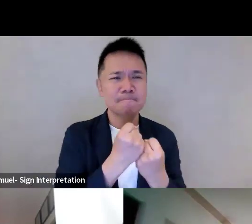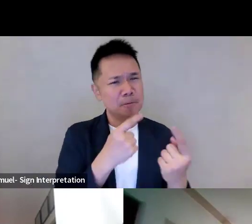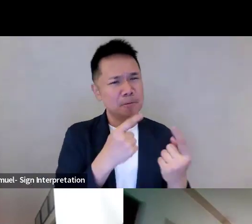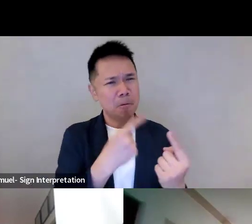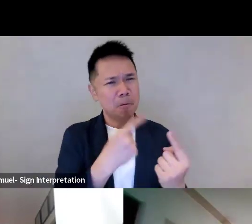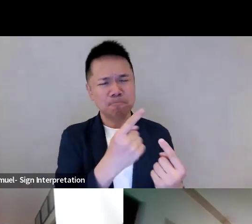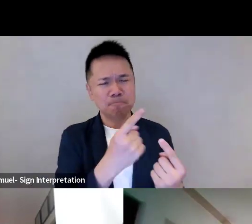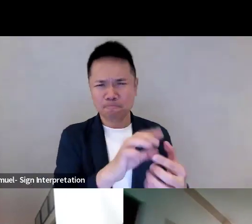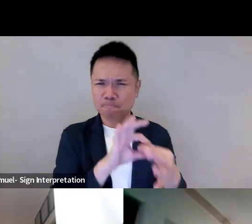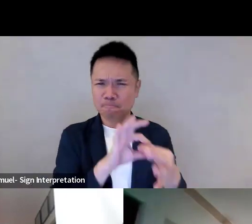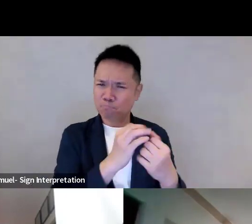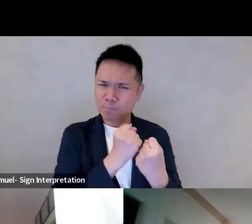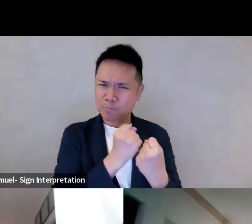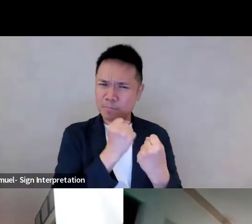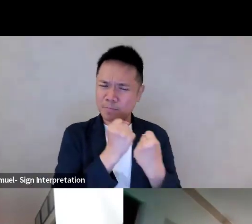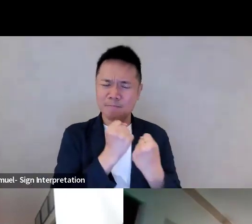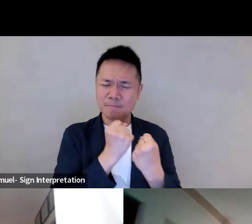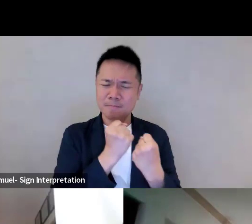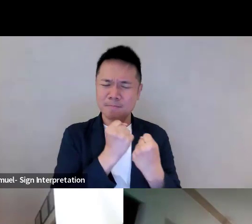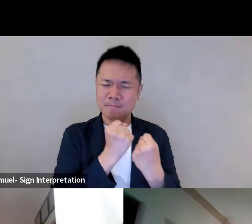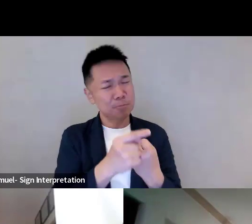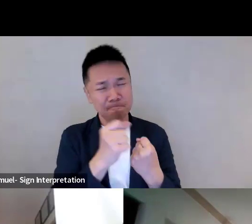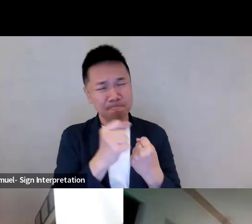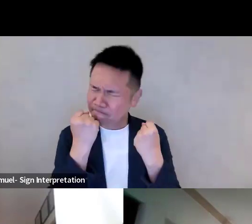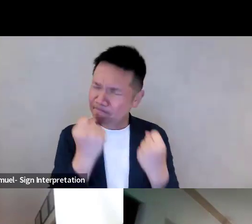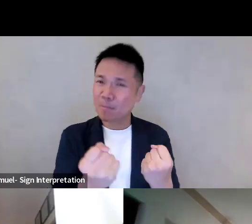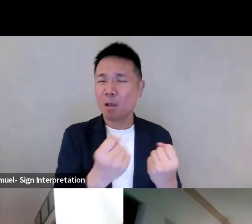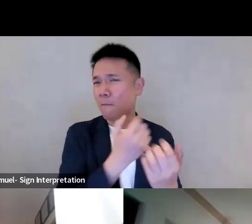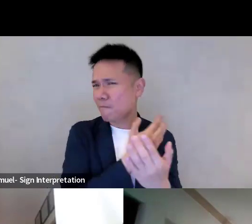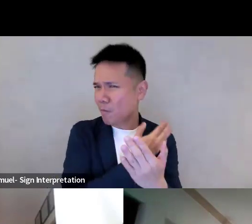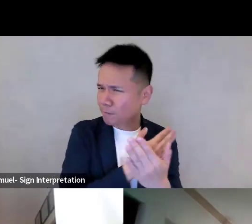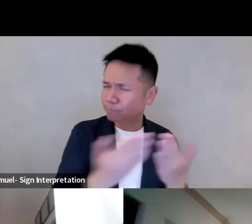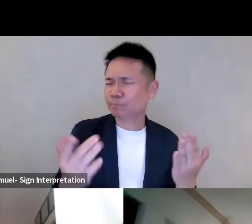他也是我们的导师。他是我们的教练，